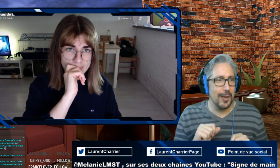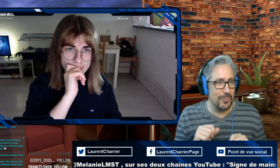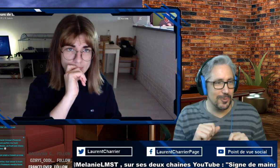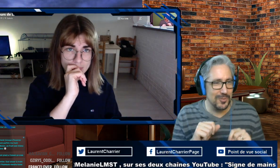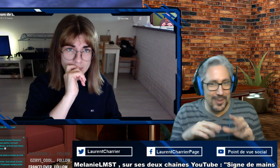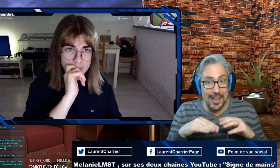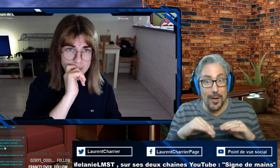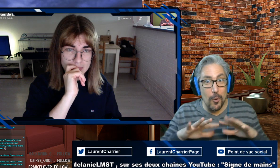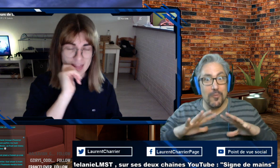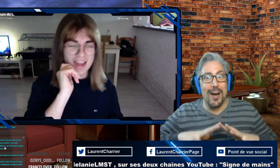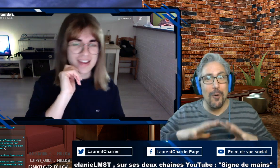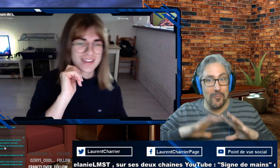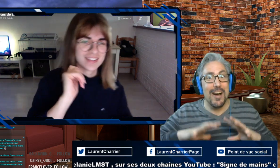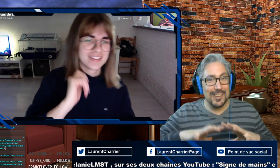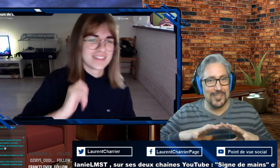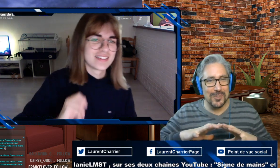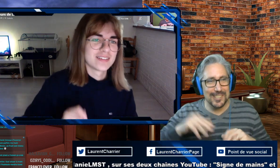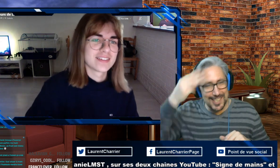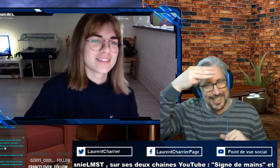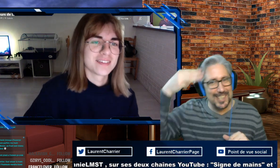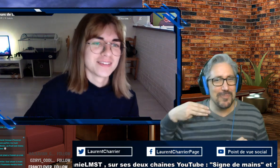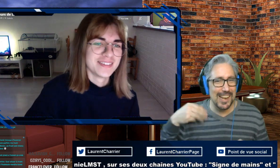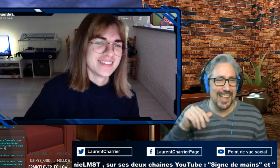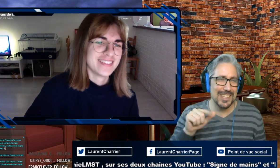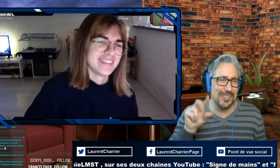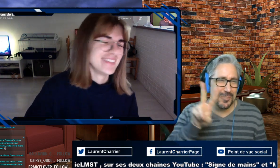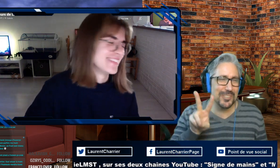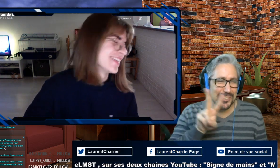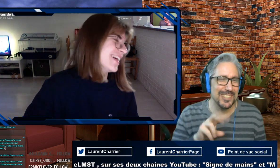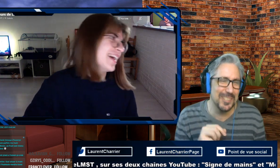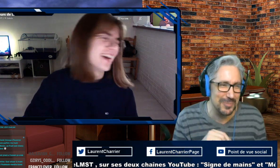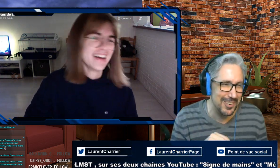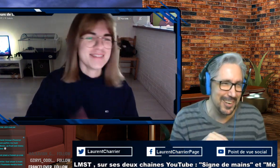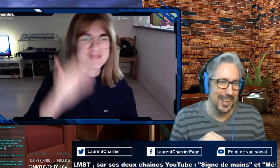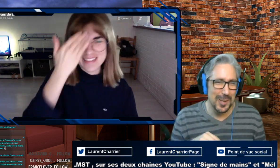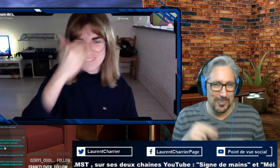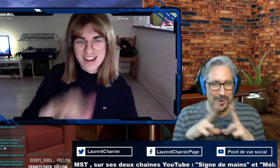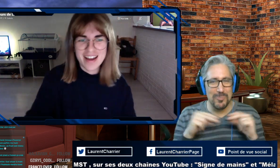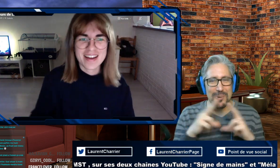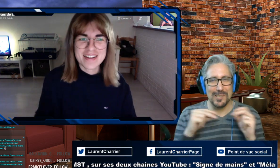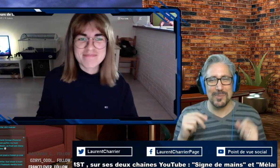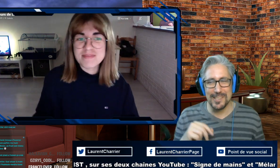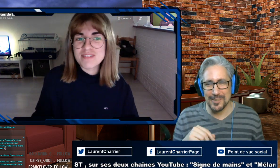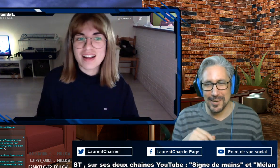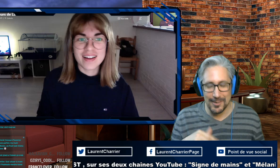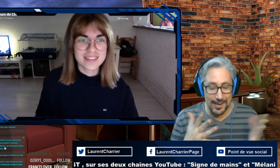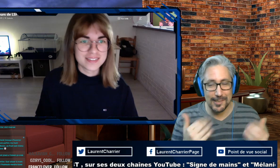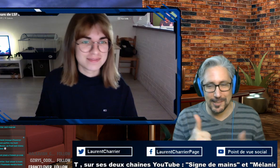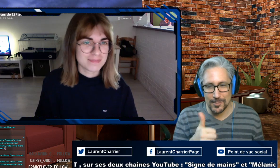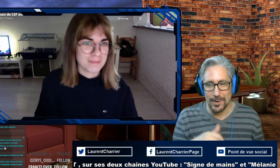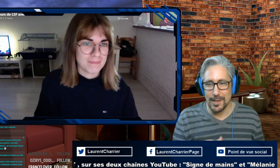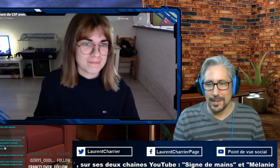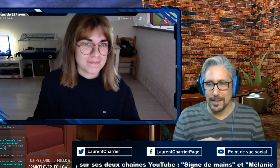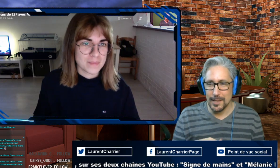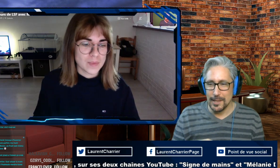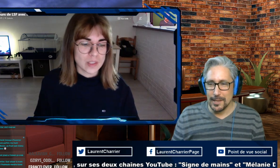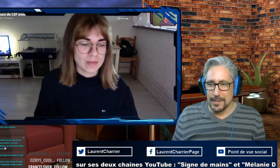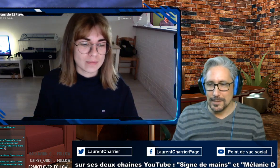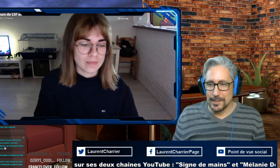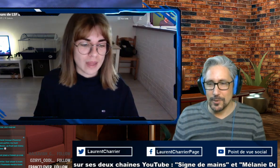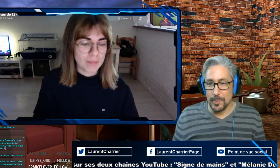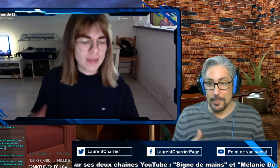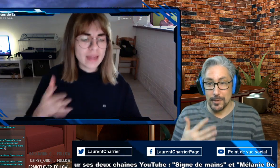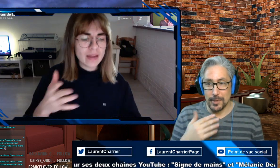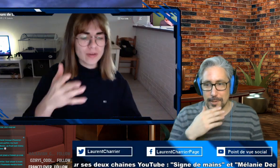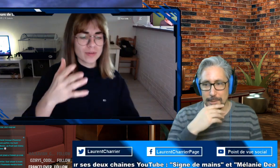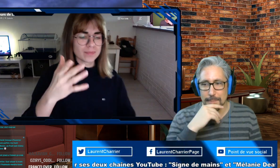je vais pas répondre, on va attendre qu'est Mélanie vendredi Ça va. pour expliquer, voilà, ouais, c'est cool.